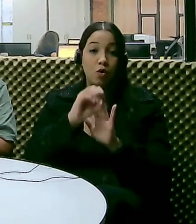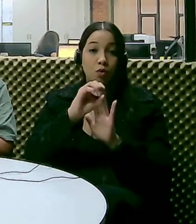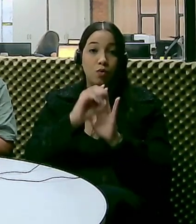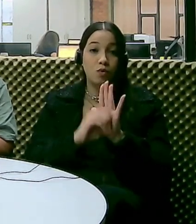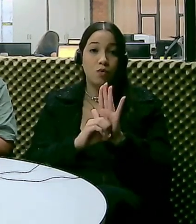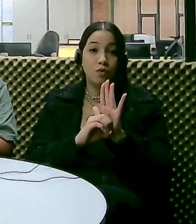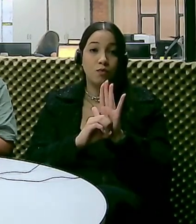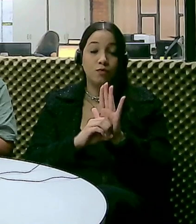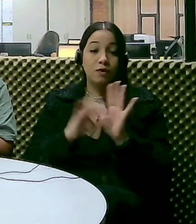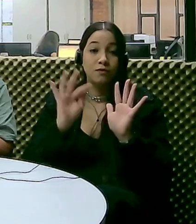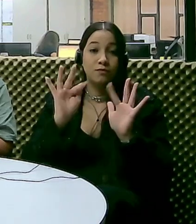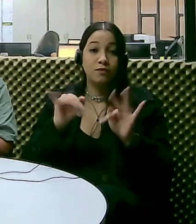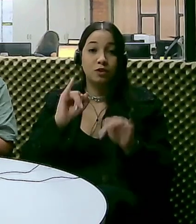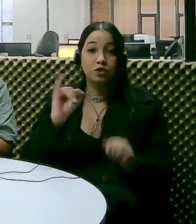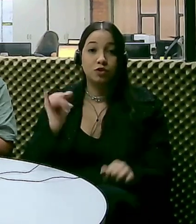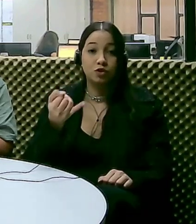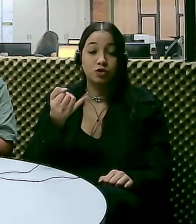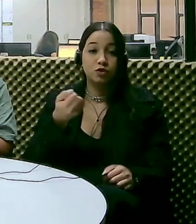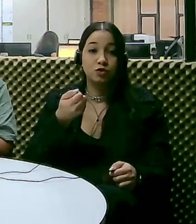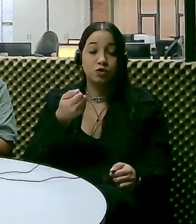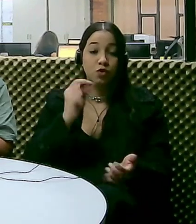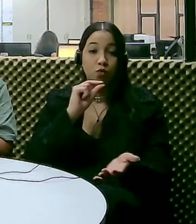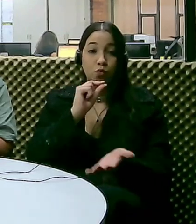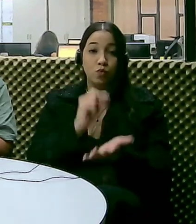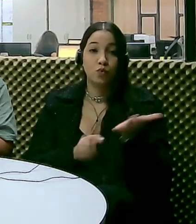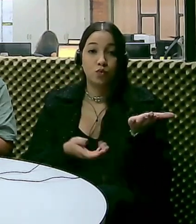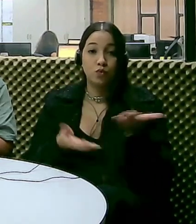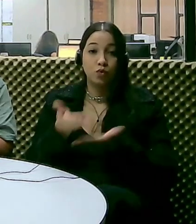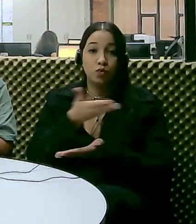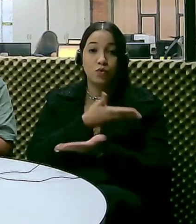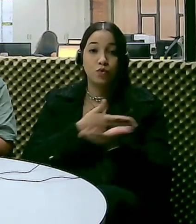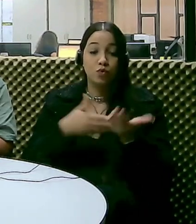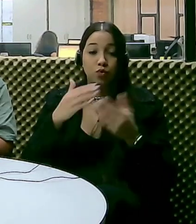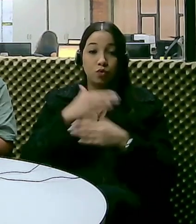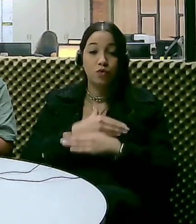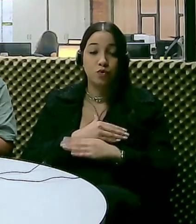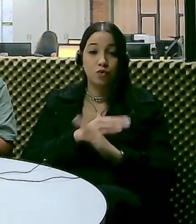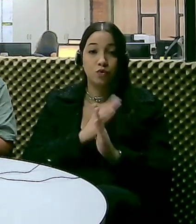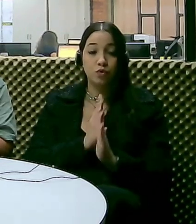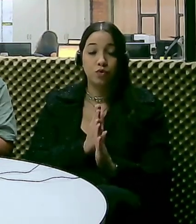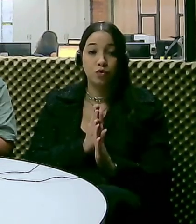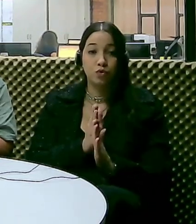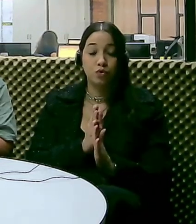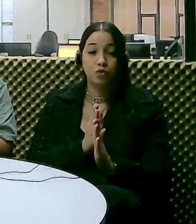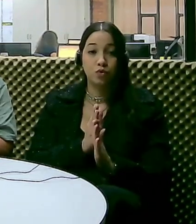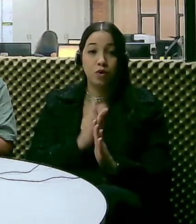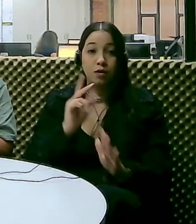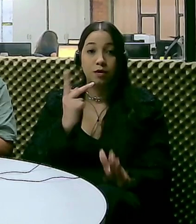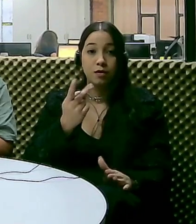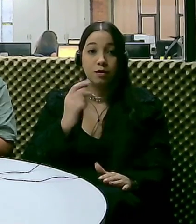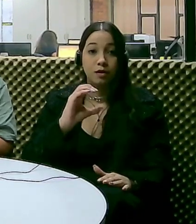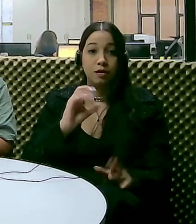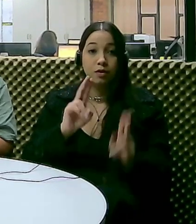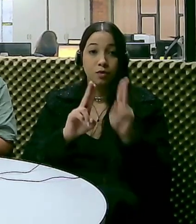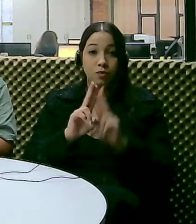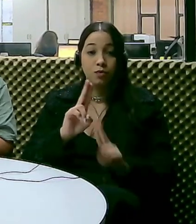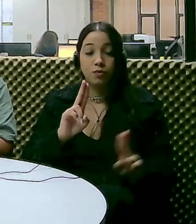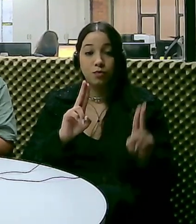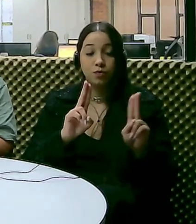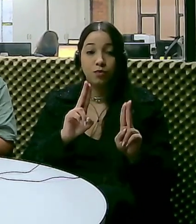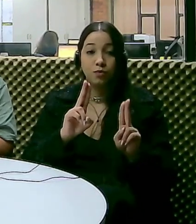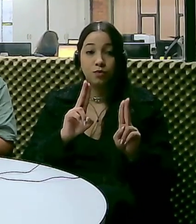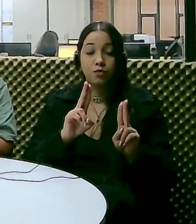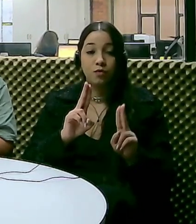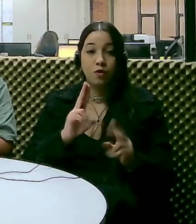enviado no fim de janeiro pelo setor de contratualização e regulação do HCUFO, a